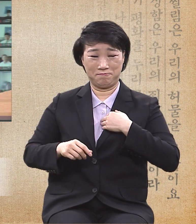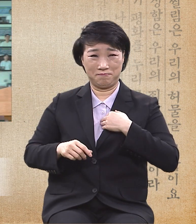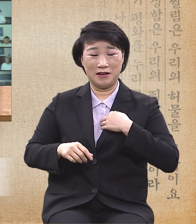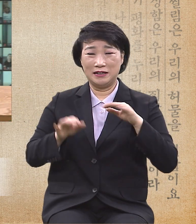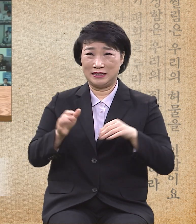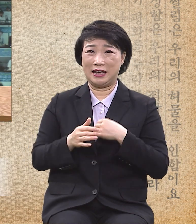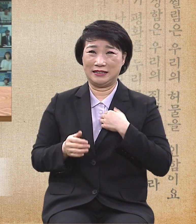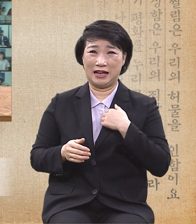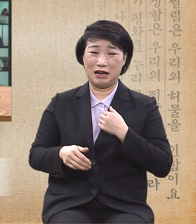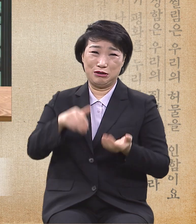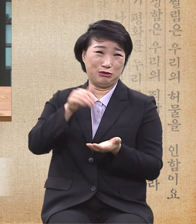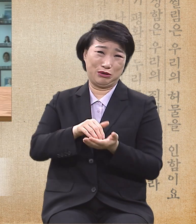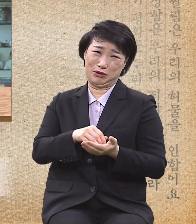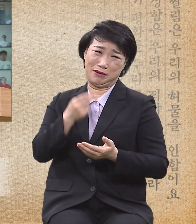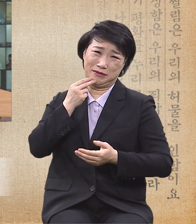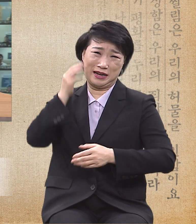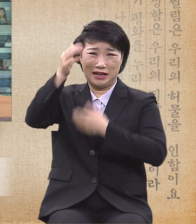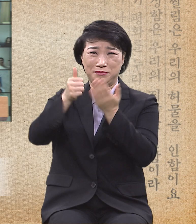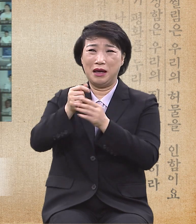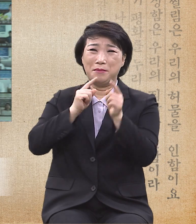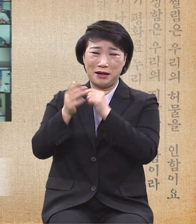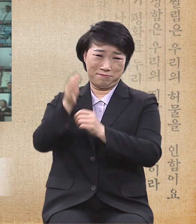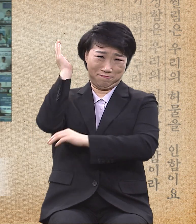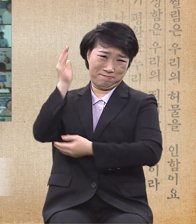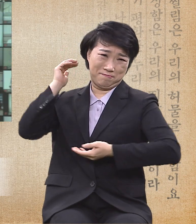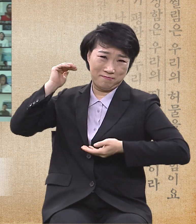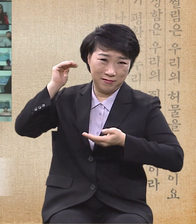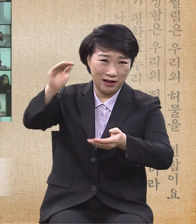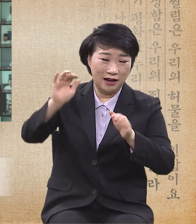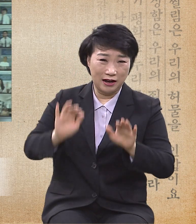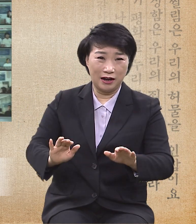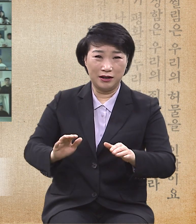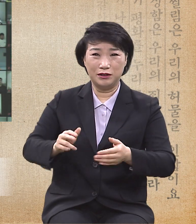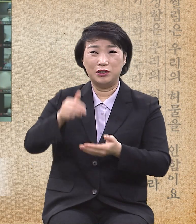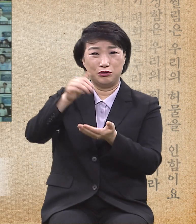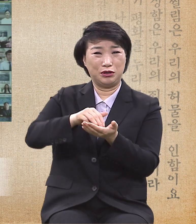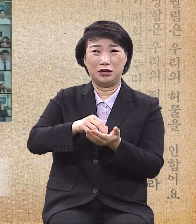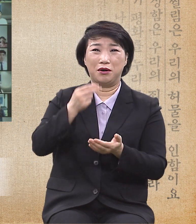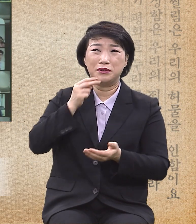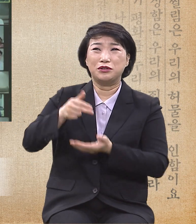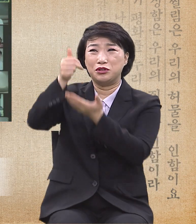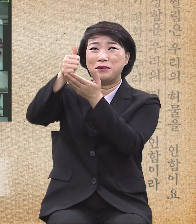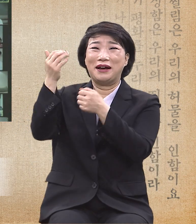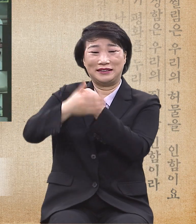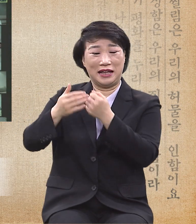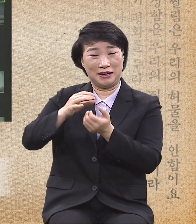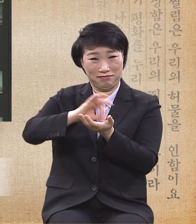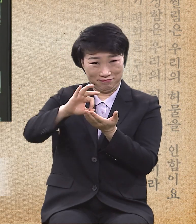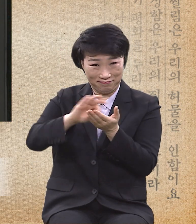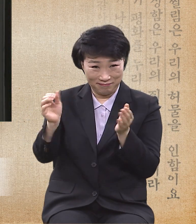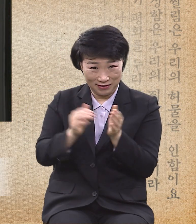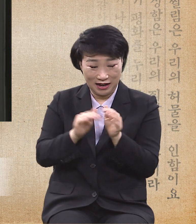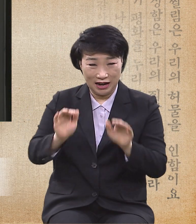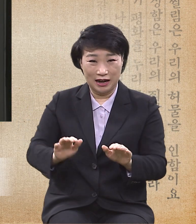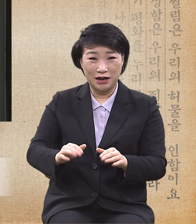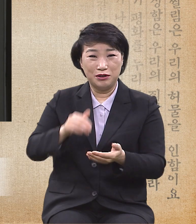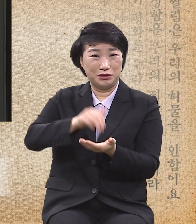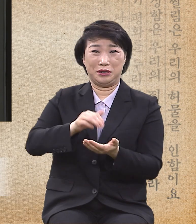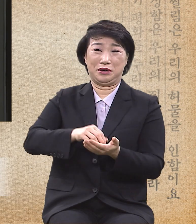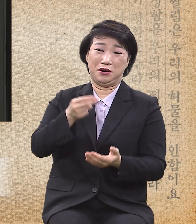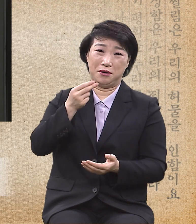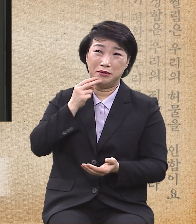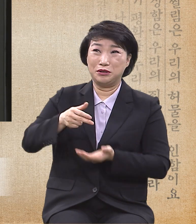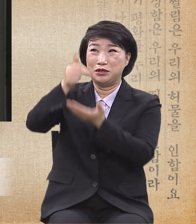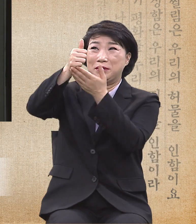후회 없이 말씀 전하고 후회 없이 주님으로 사용당하고 후회 없이 주님이